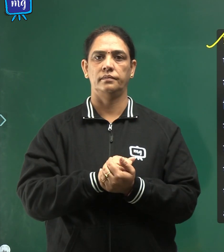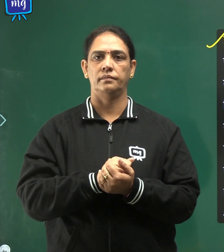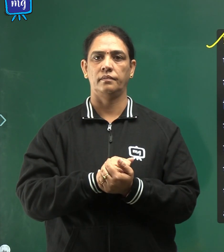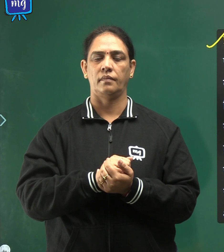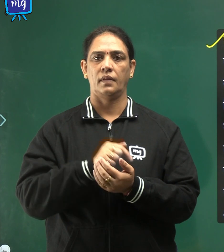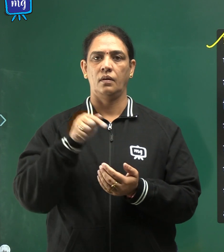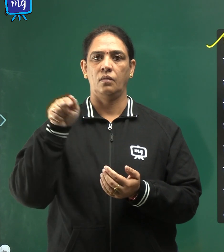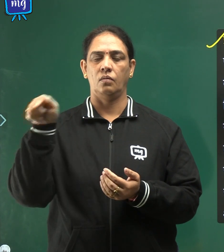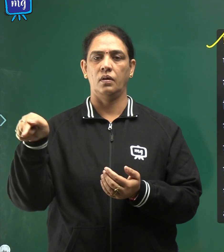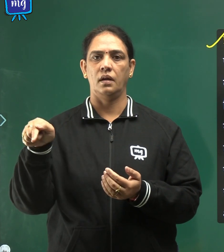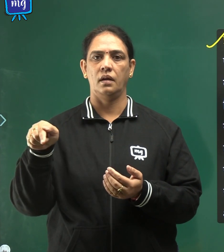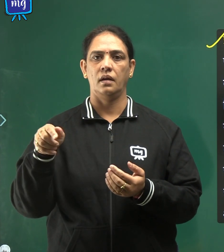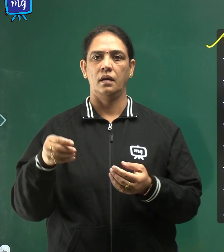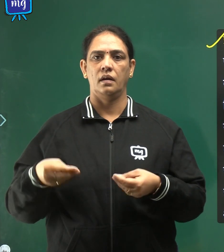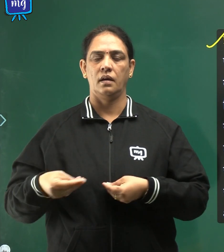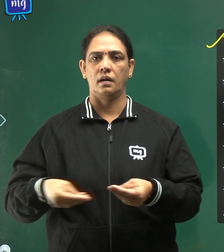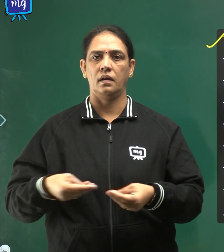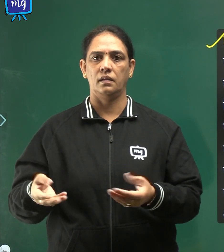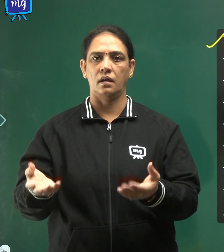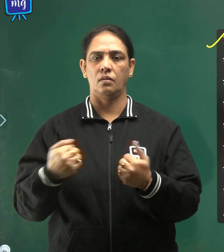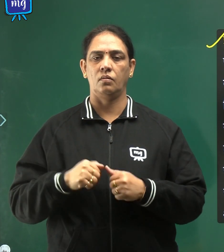उन खरीदारों को